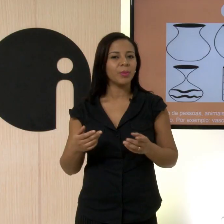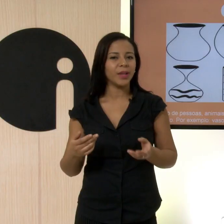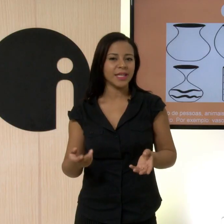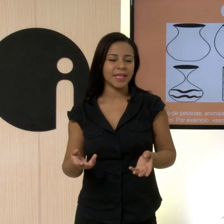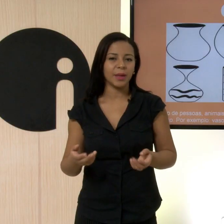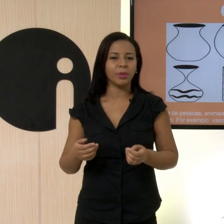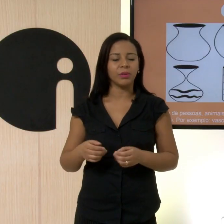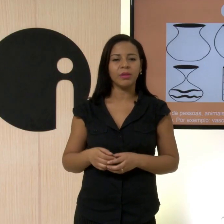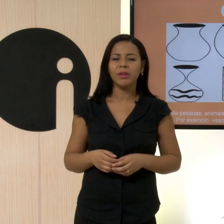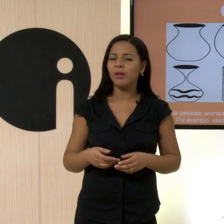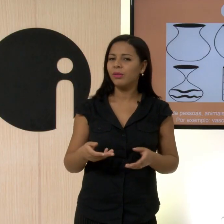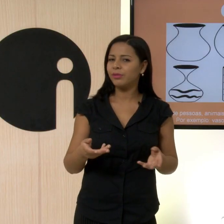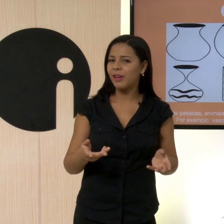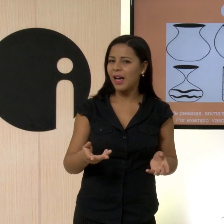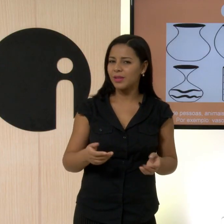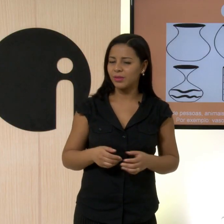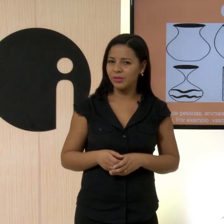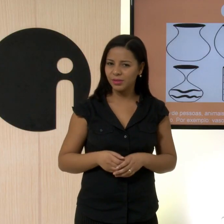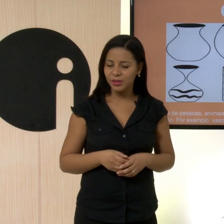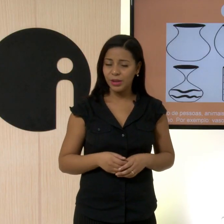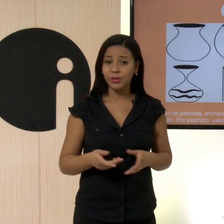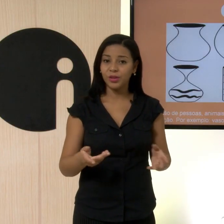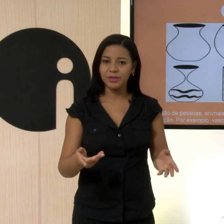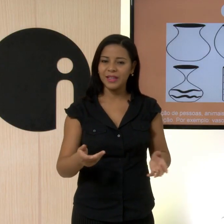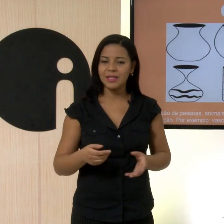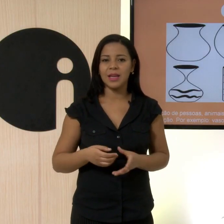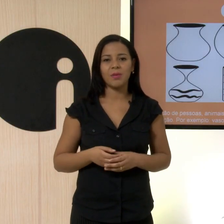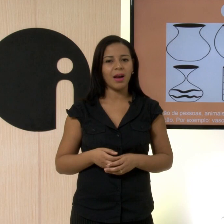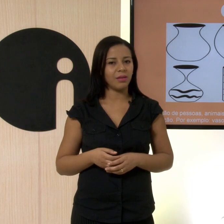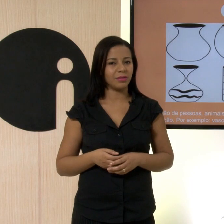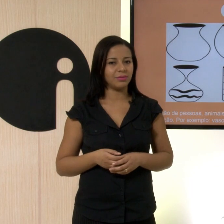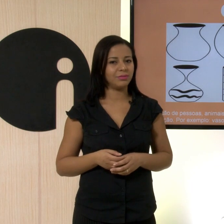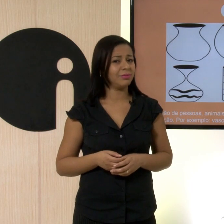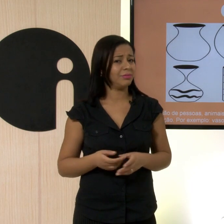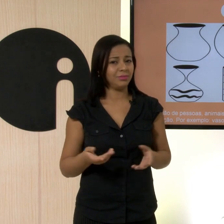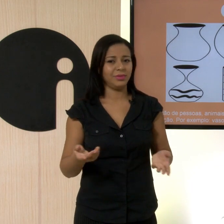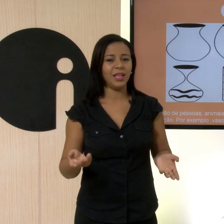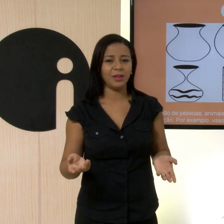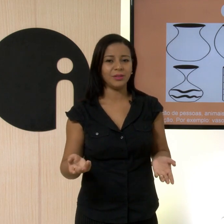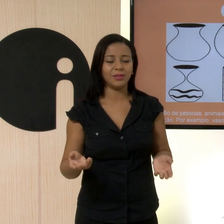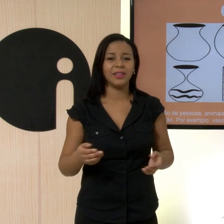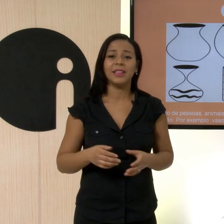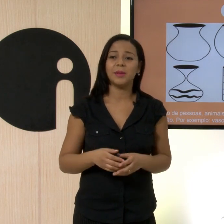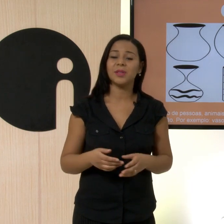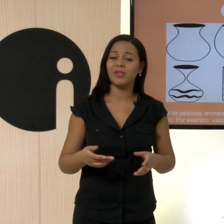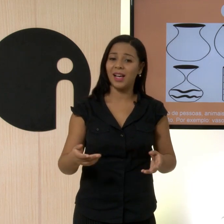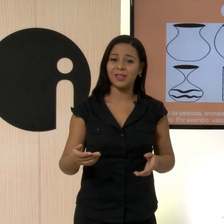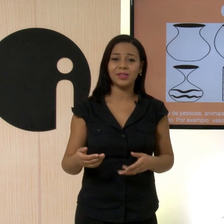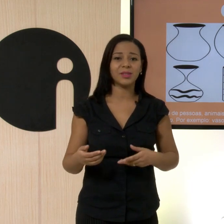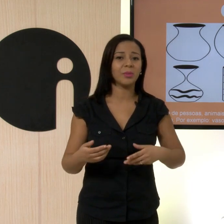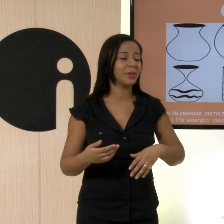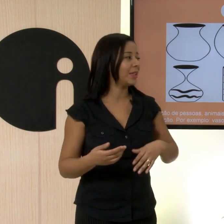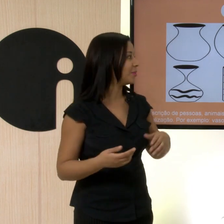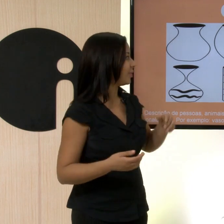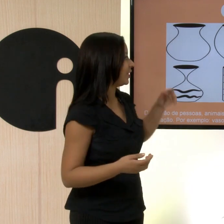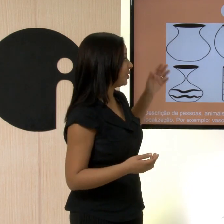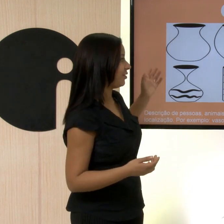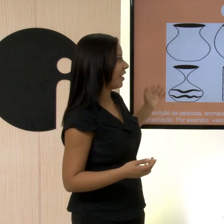Por exemplo, um vaso. Todo vaso é igual? Não. Temos vasos, como podemos ver,